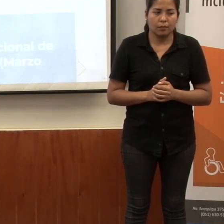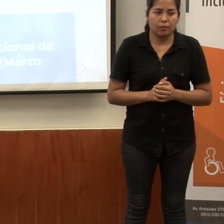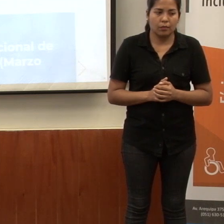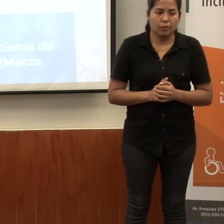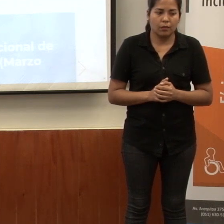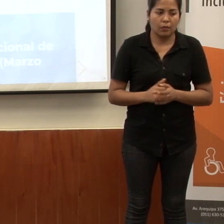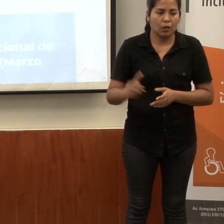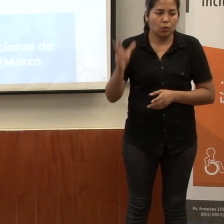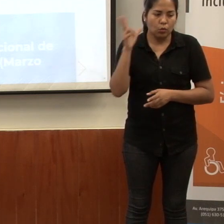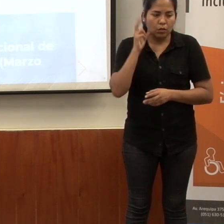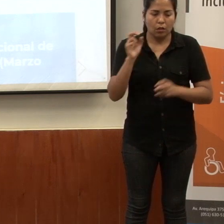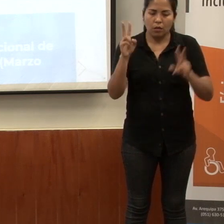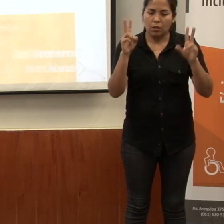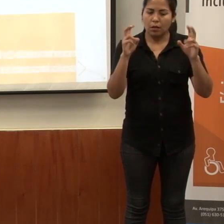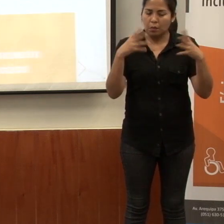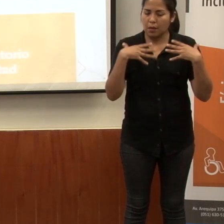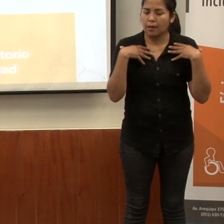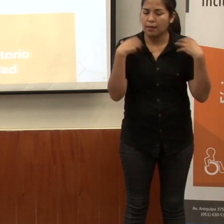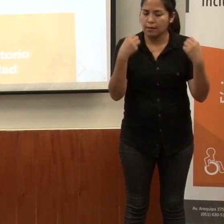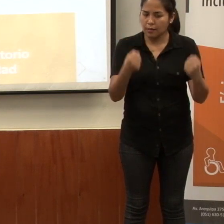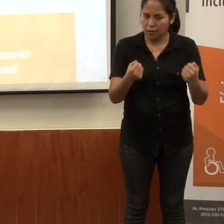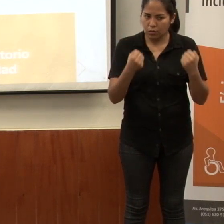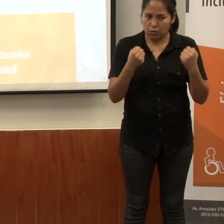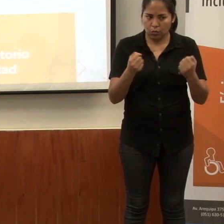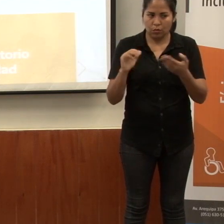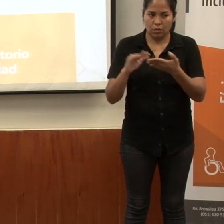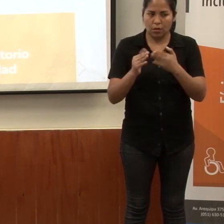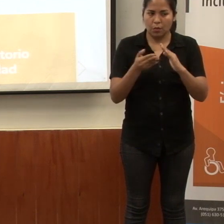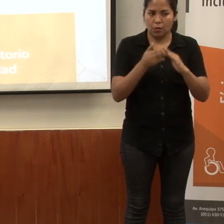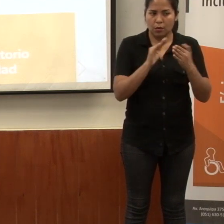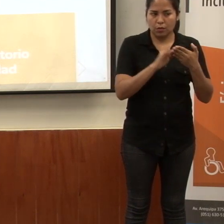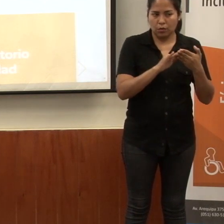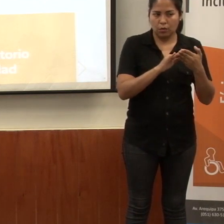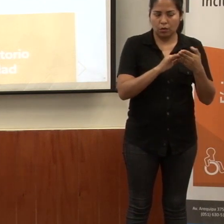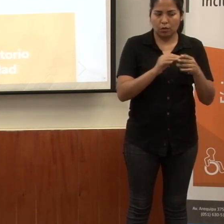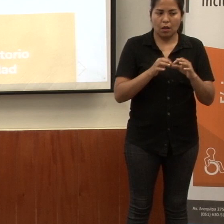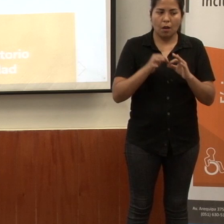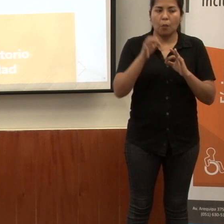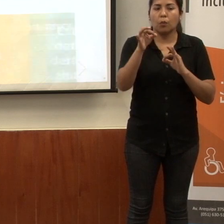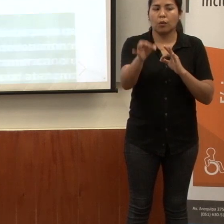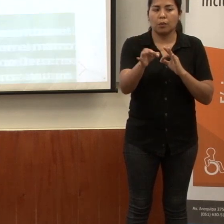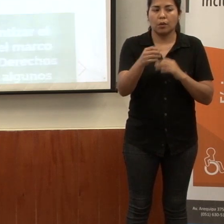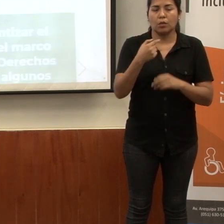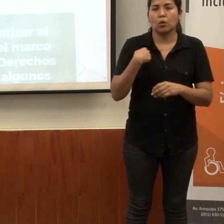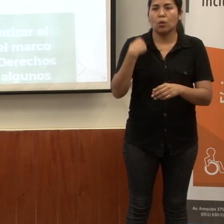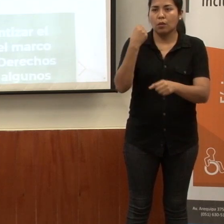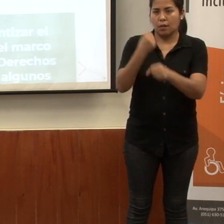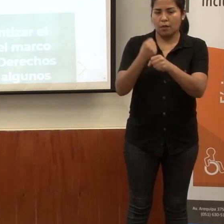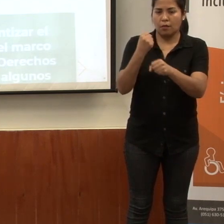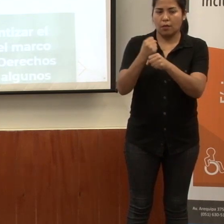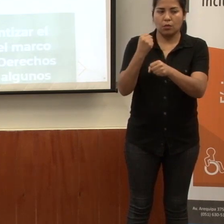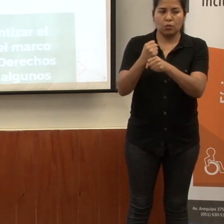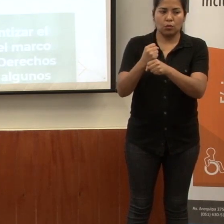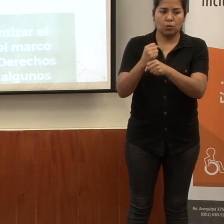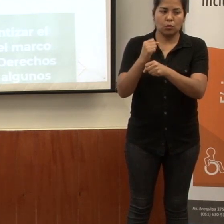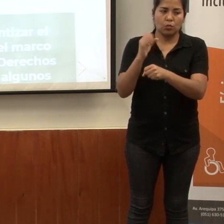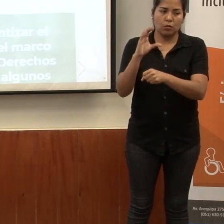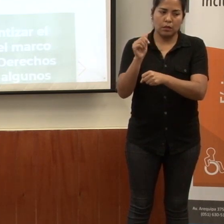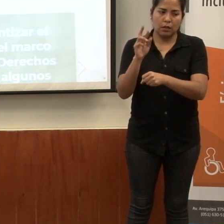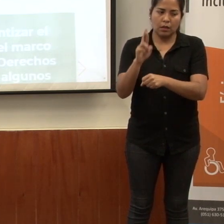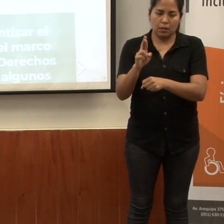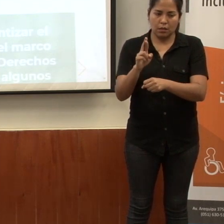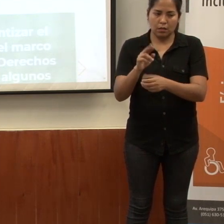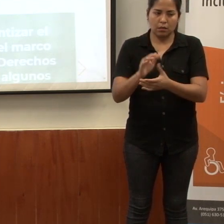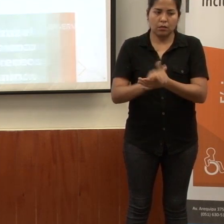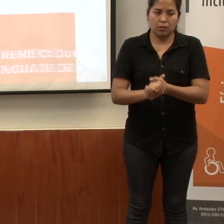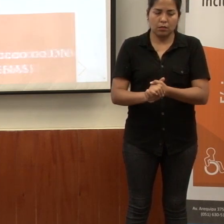salud con respecto a lo que es la población que está afuera. Yo trabajo en un CAR, en esta población cautiva de